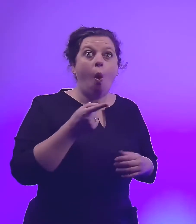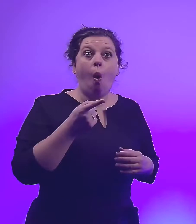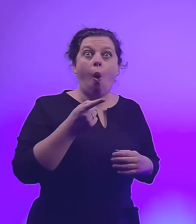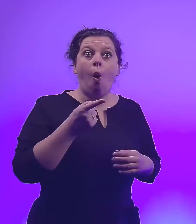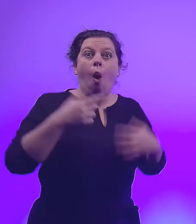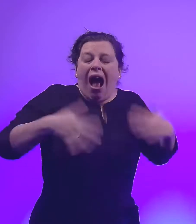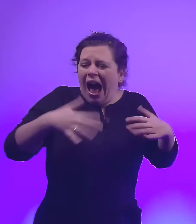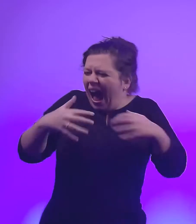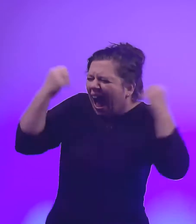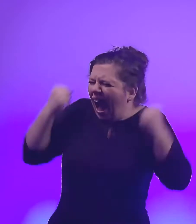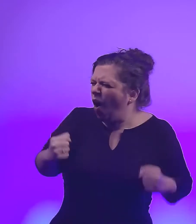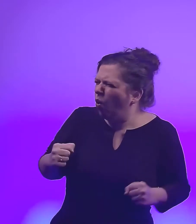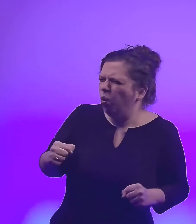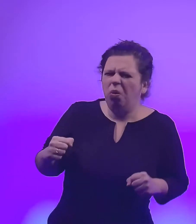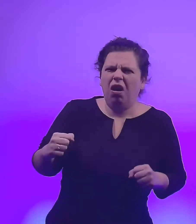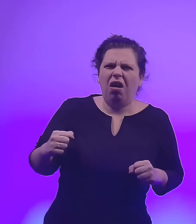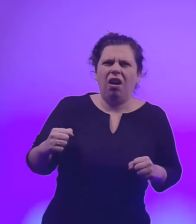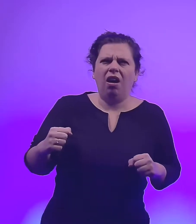Au!